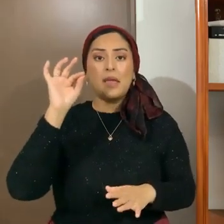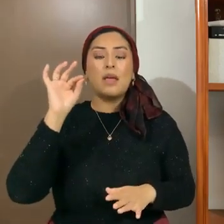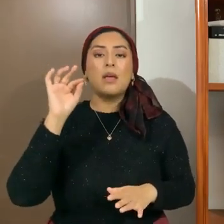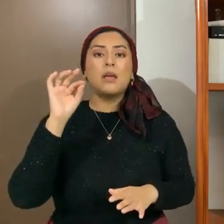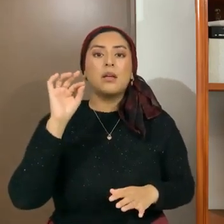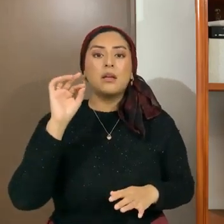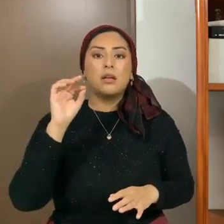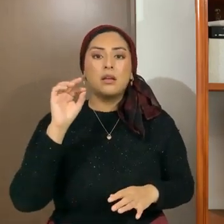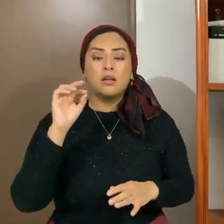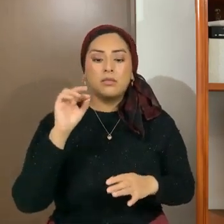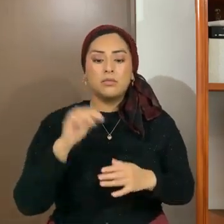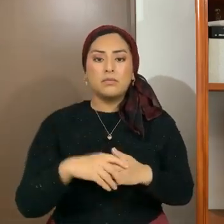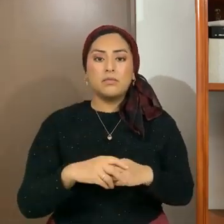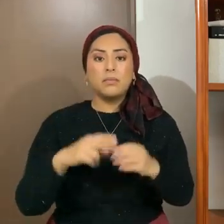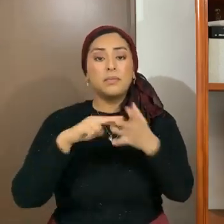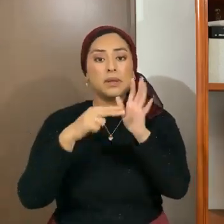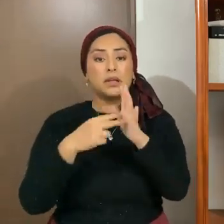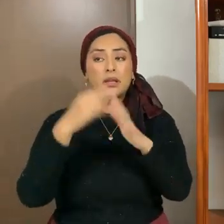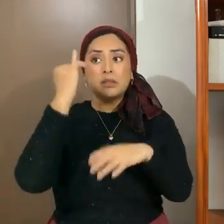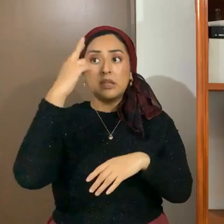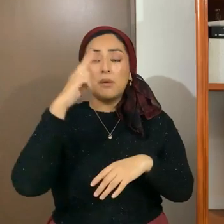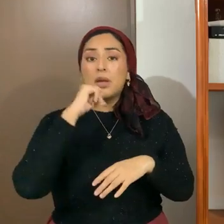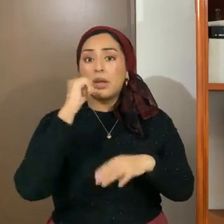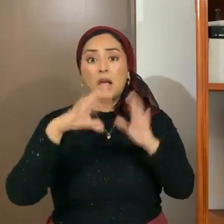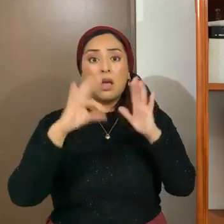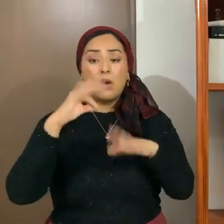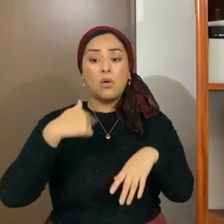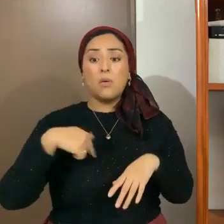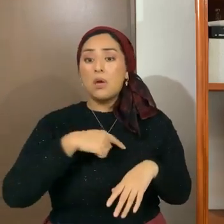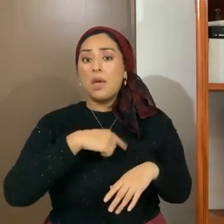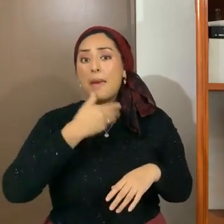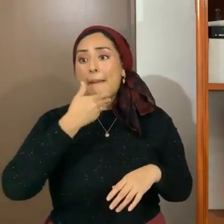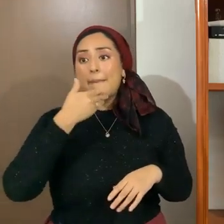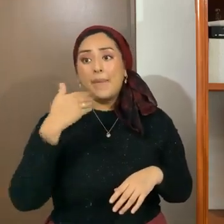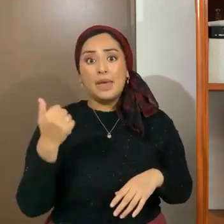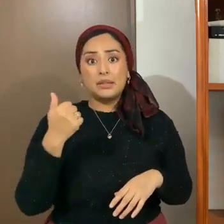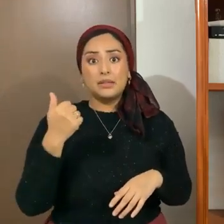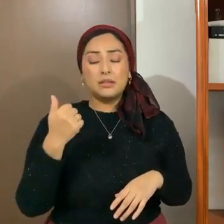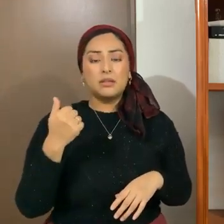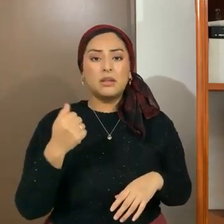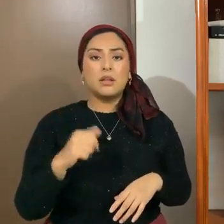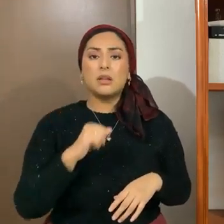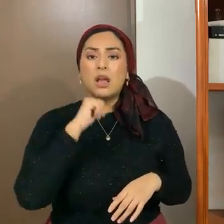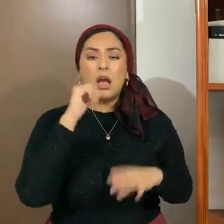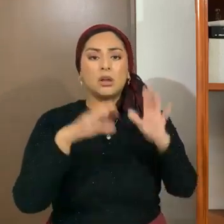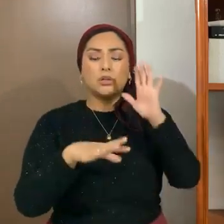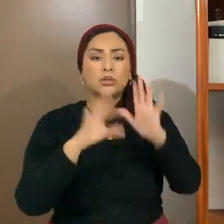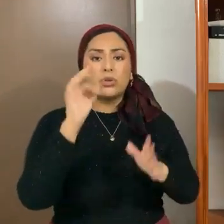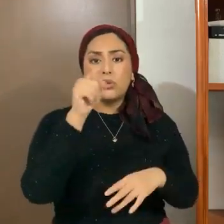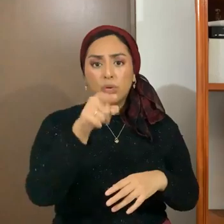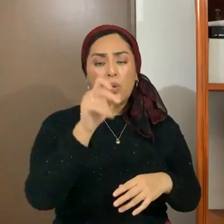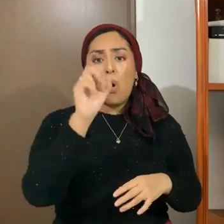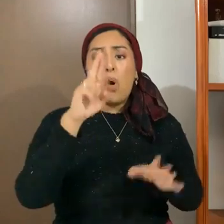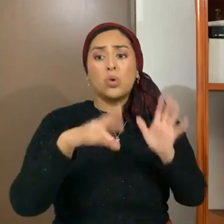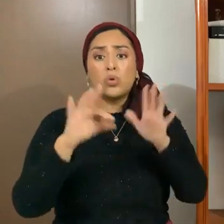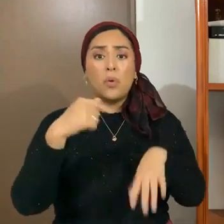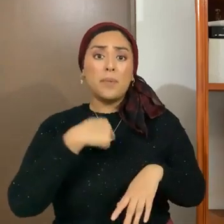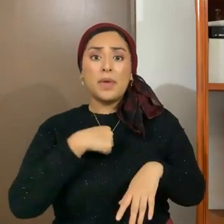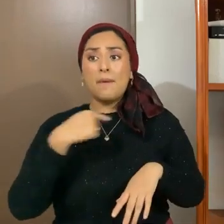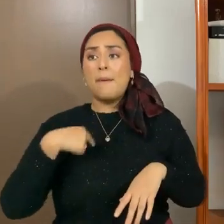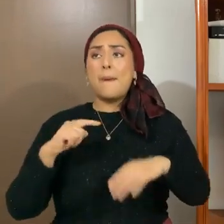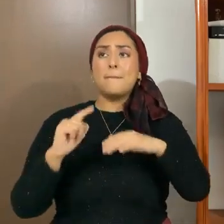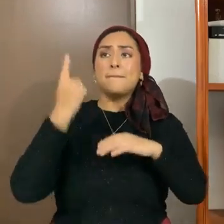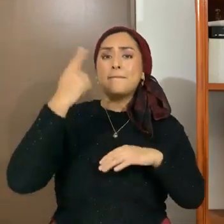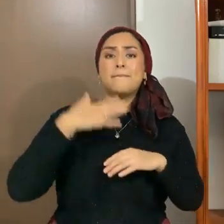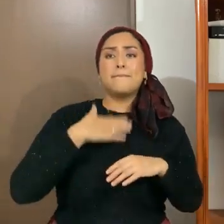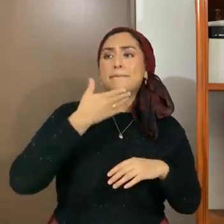para deshacer lo que es. Entonces Yahweh no nos escogió por ser los mejores, amados Sahim. No te escogió, ni me escogió a mí por ser el